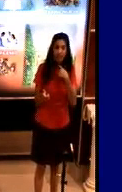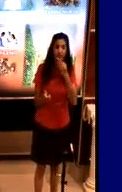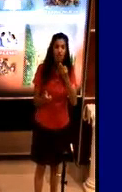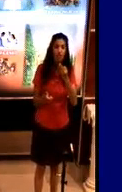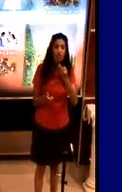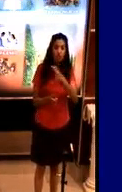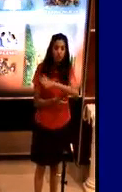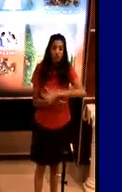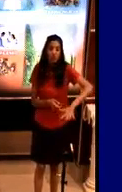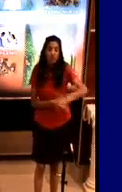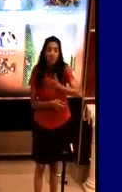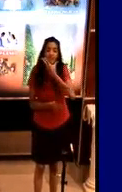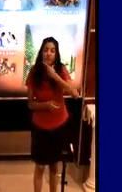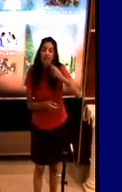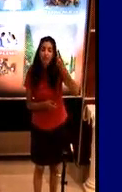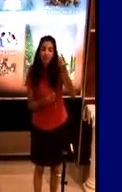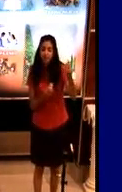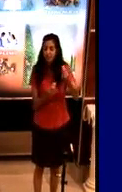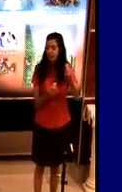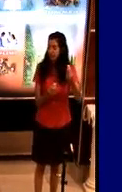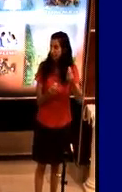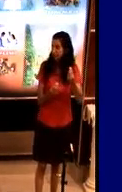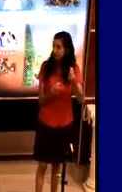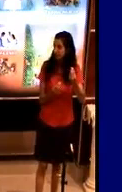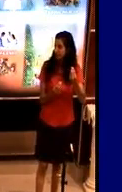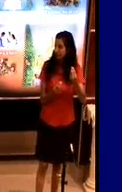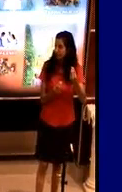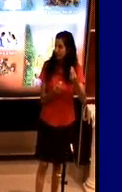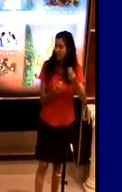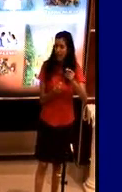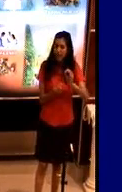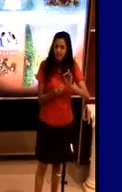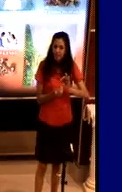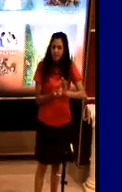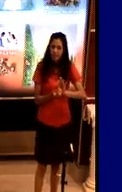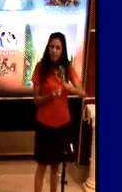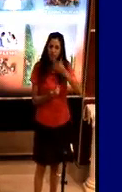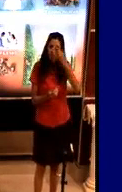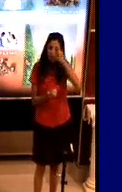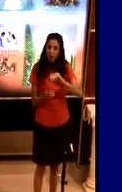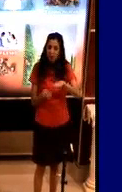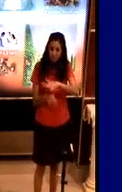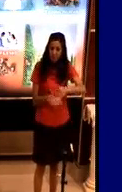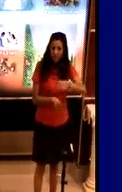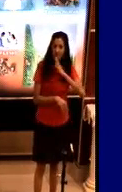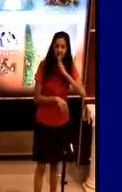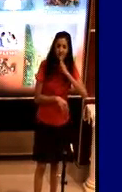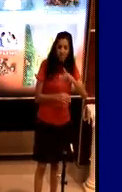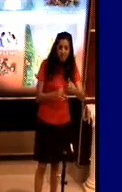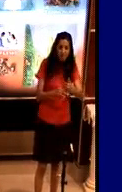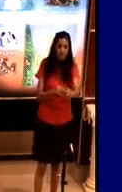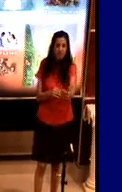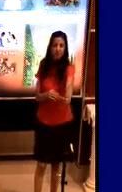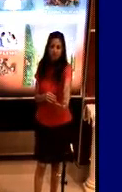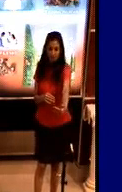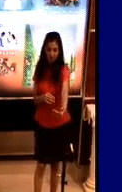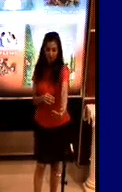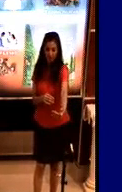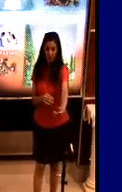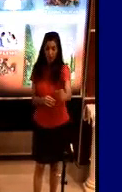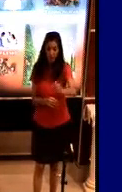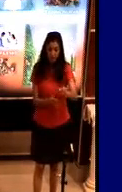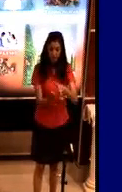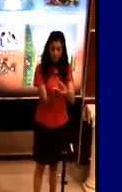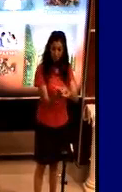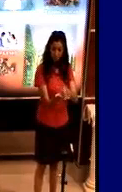o sea, mejor dicho, habla de aquellos que vendrían después de Israel, habla de los que habrían de convertirse,